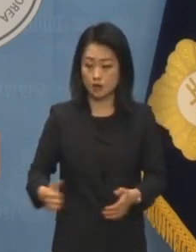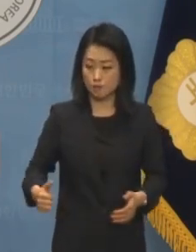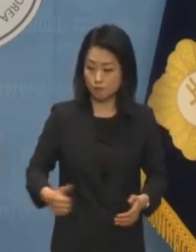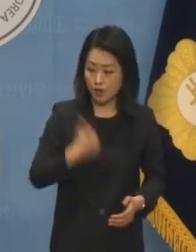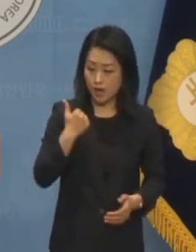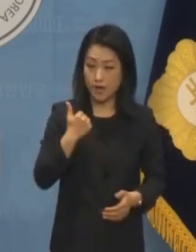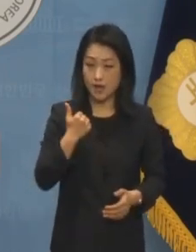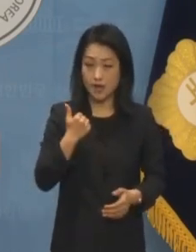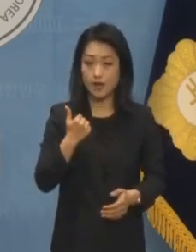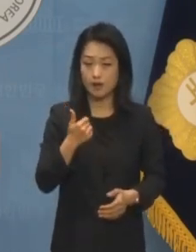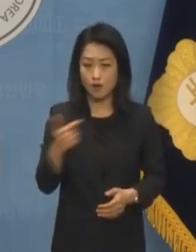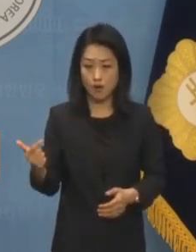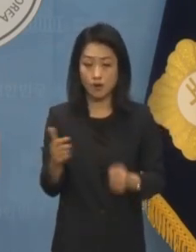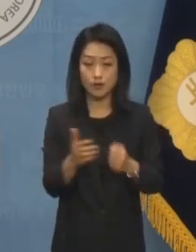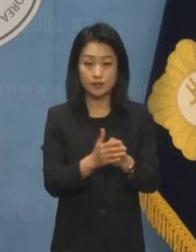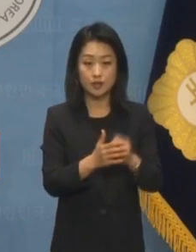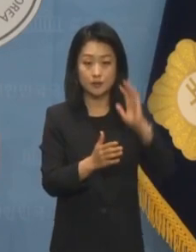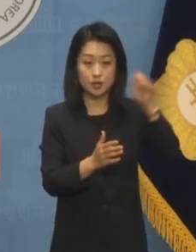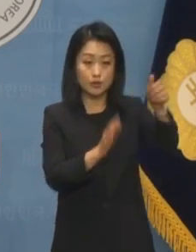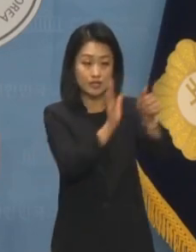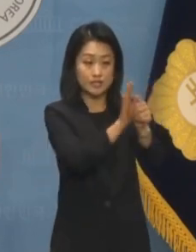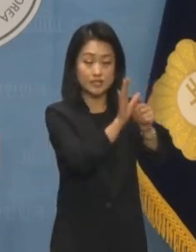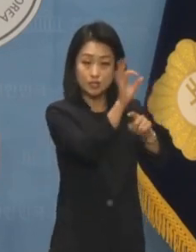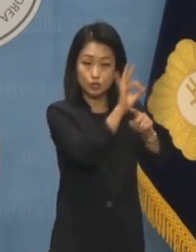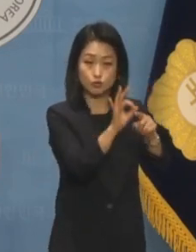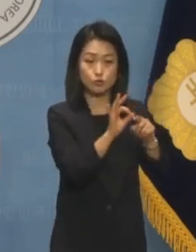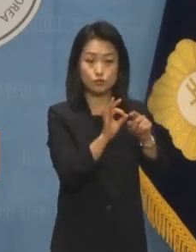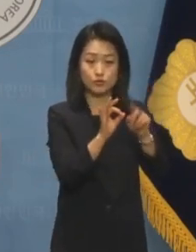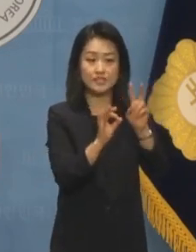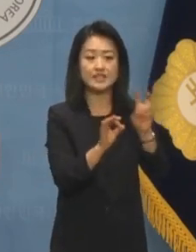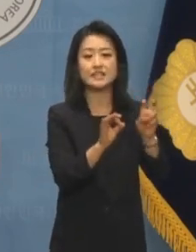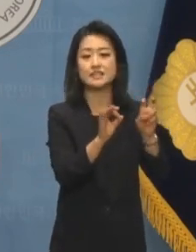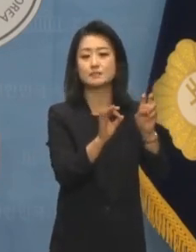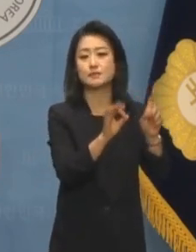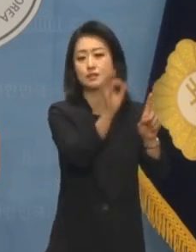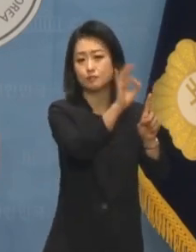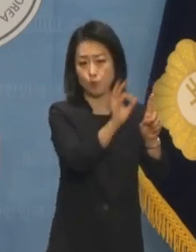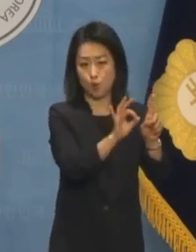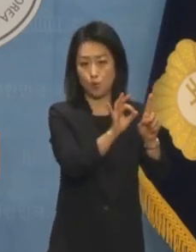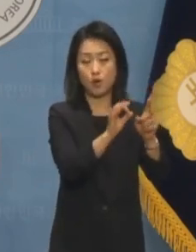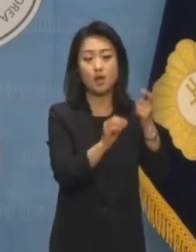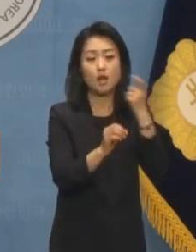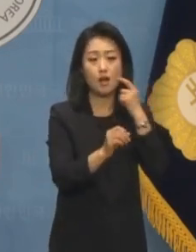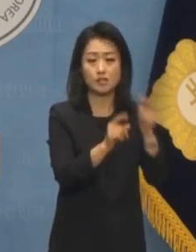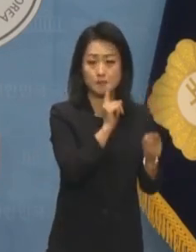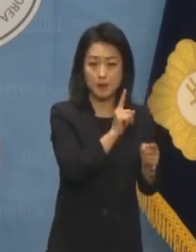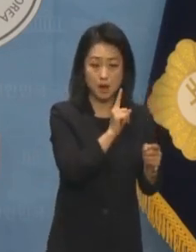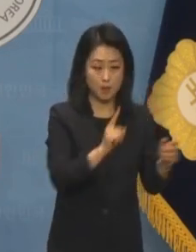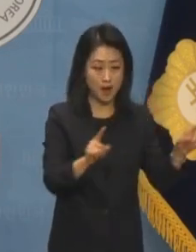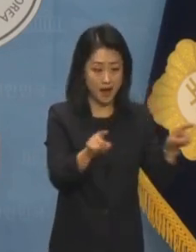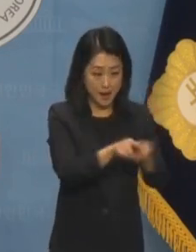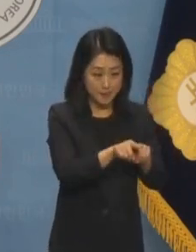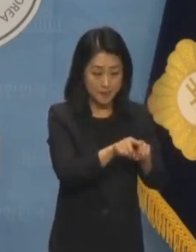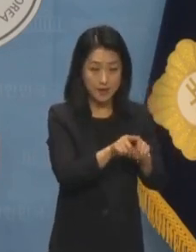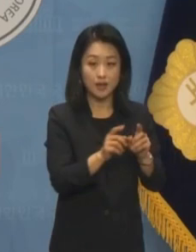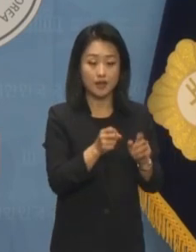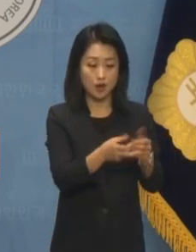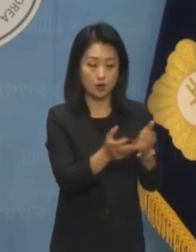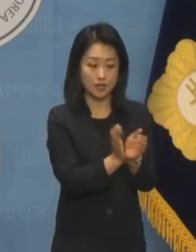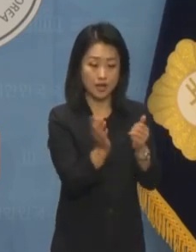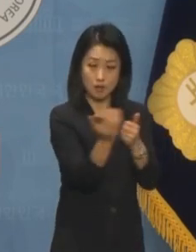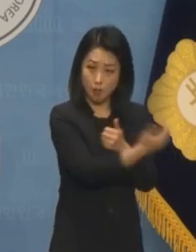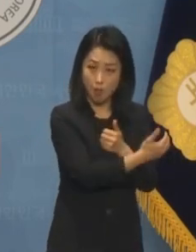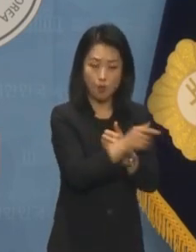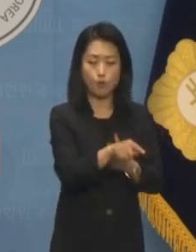붕괴하는 지지율 20%의 모래성을 믿고 거짓말쟁이 대통령과 함께 할 셈입니까?